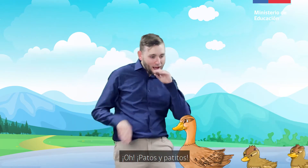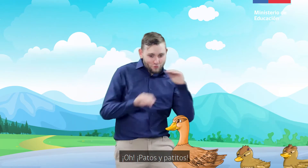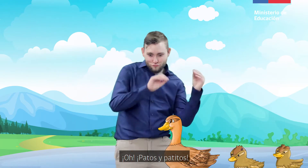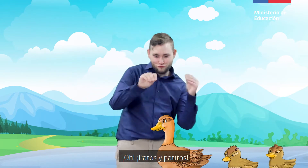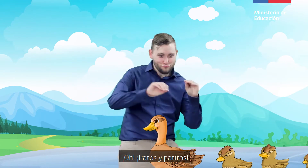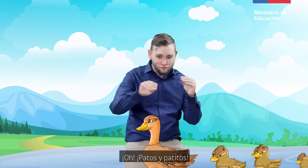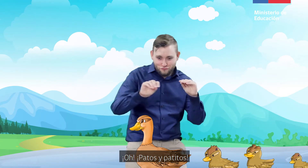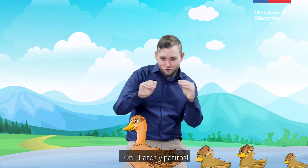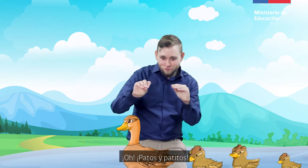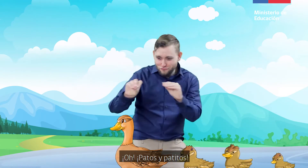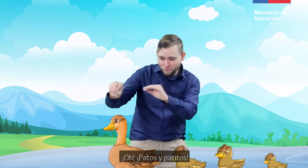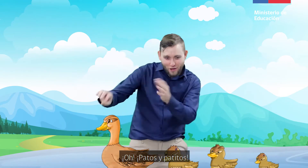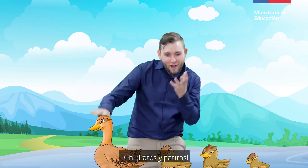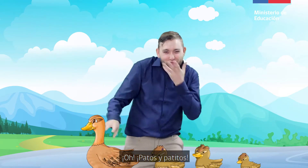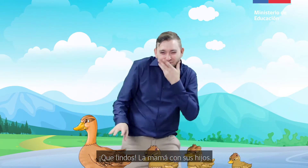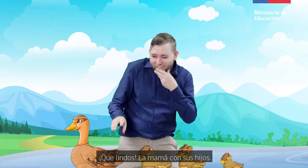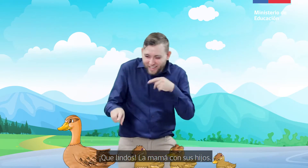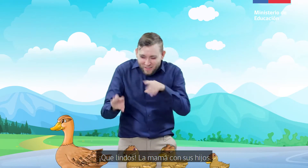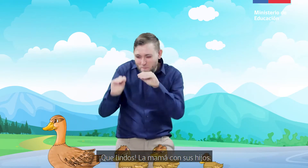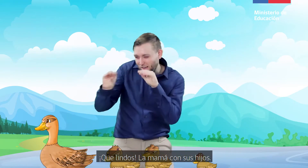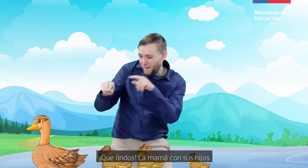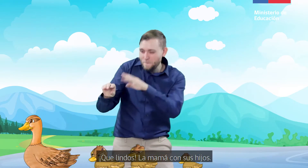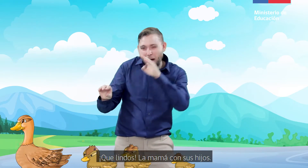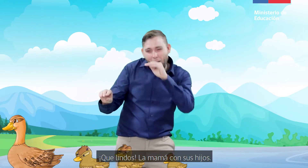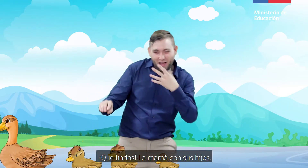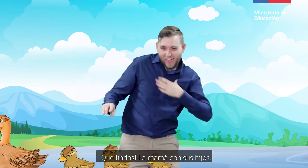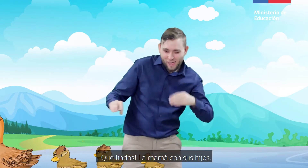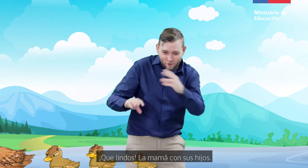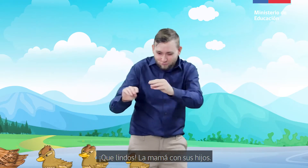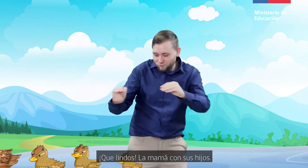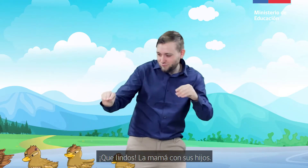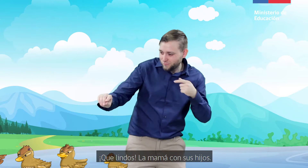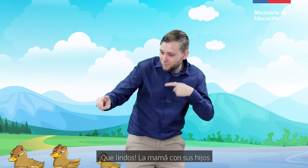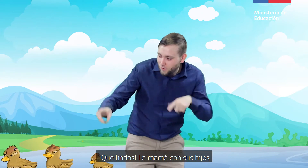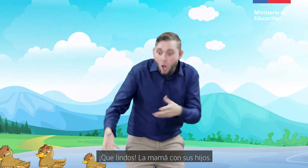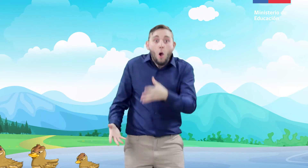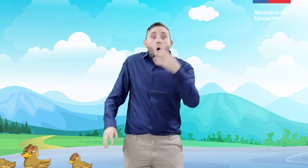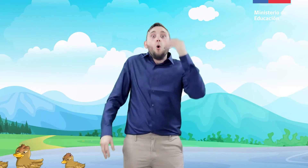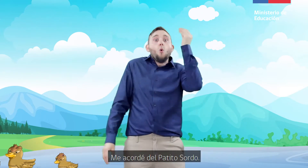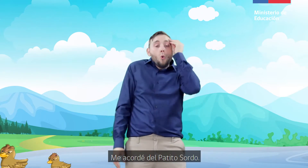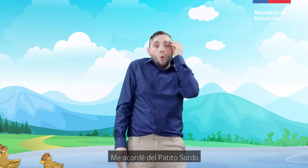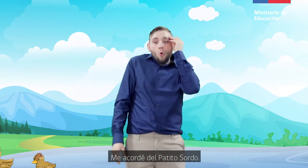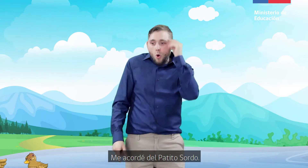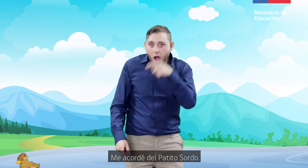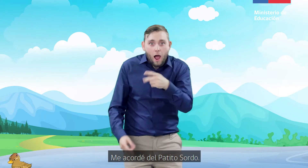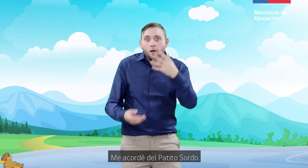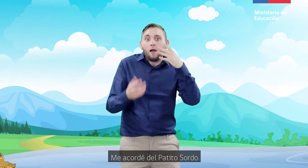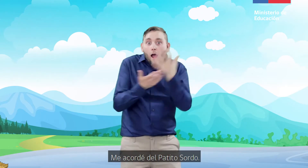¡Oh, patos y patitos! ¡Qué lindos! La mamá con sus hijos. Me acordé del patito